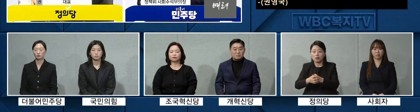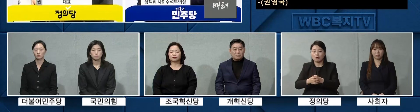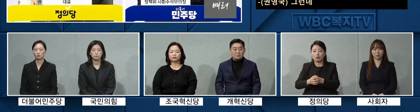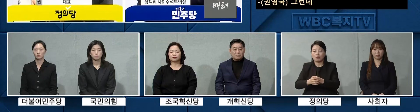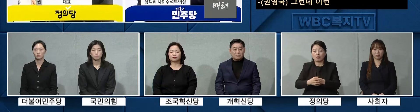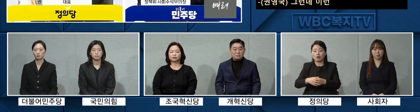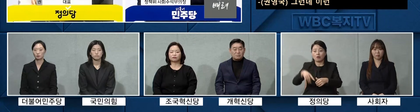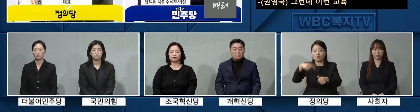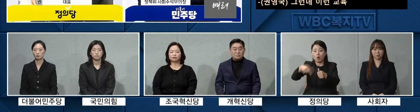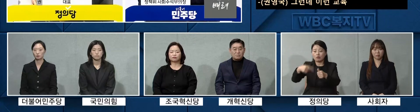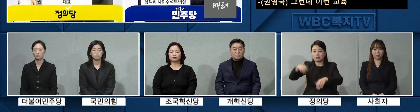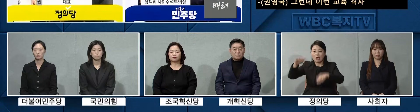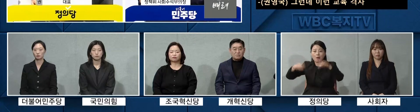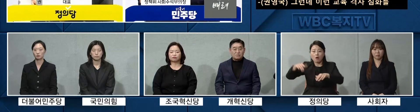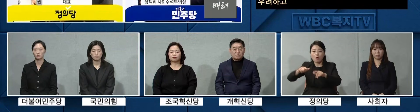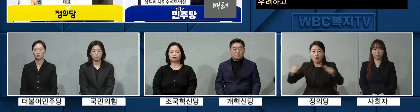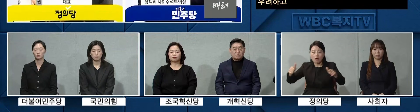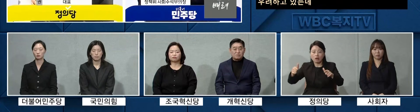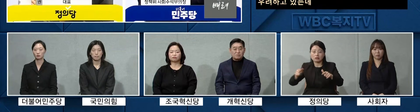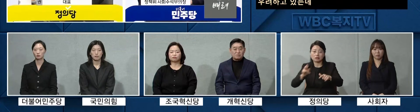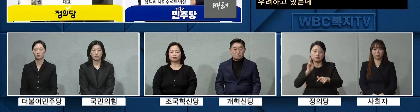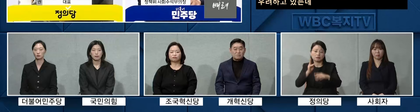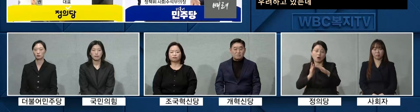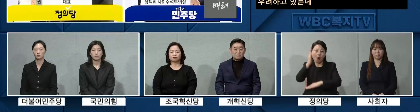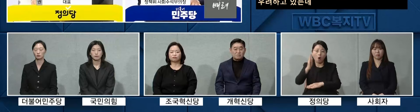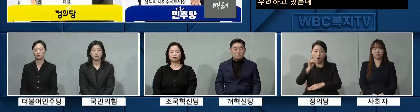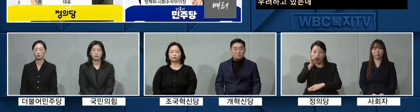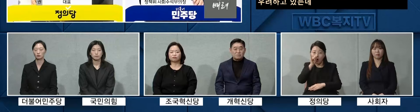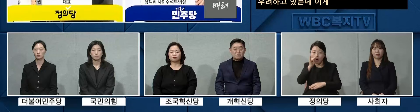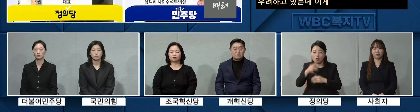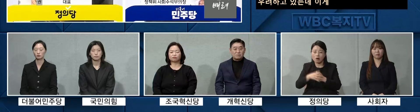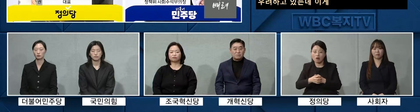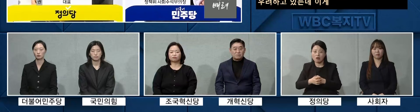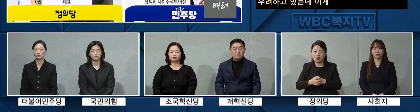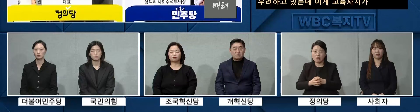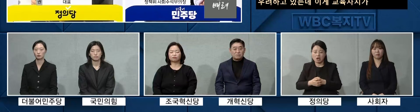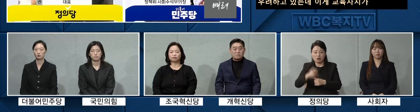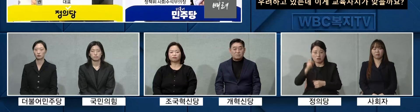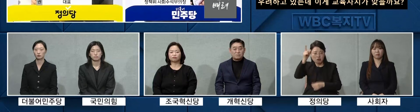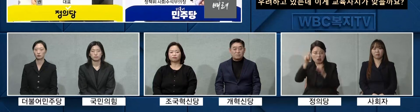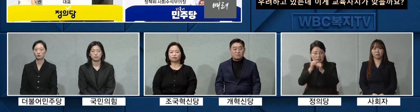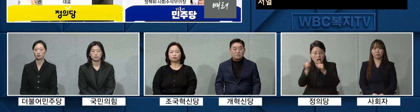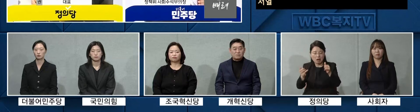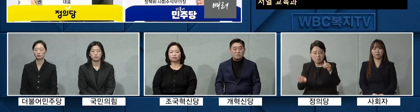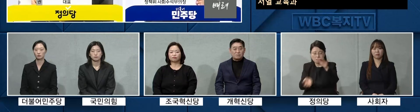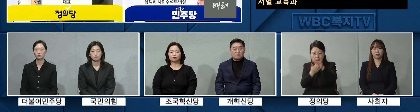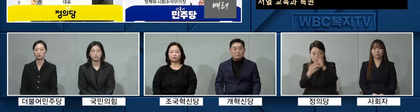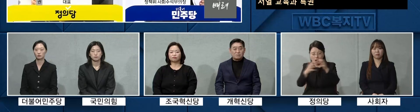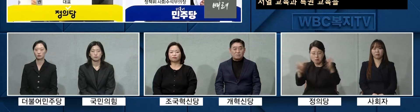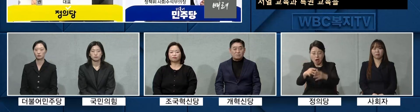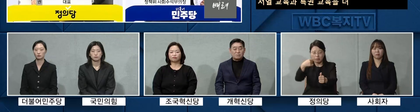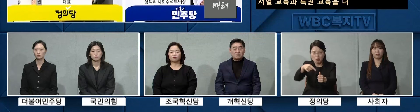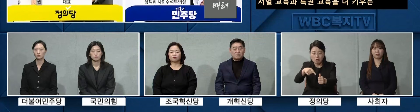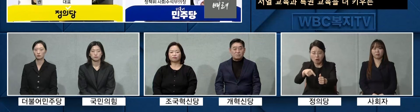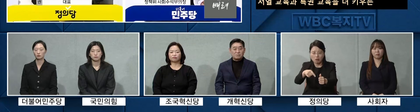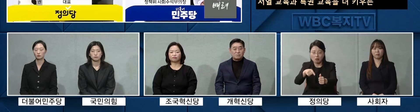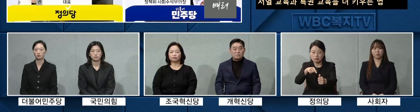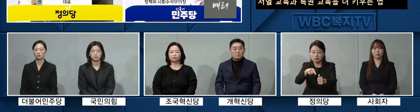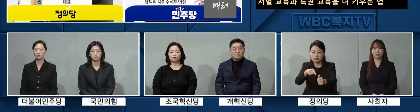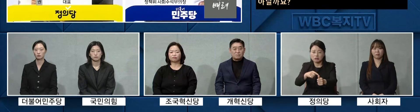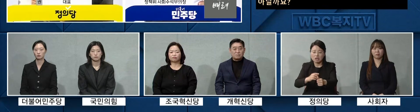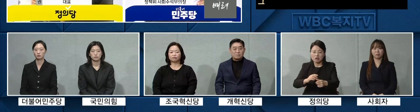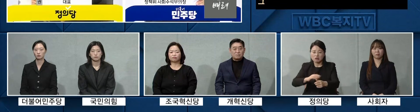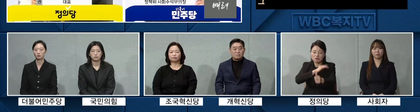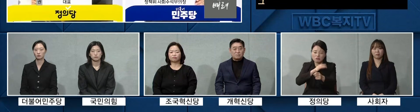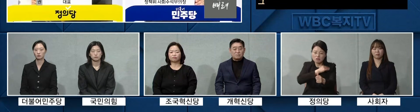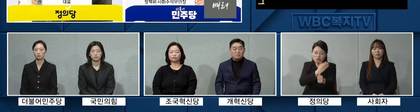우려하고 있는데 이게 교육 자치가 맞을까요? 서열 교육과 특근 교육을 더 키우는 법 아닐까요? 그 위험을 막을 구체적